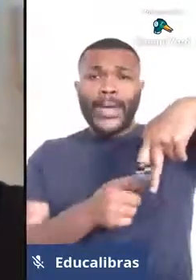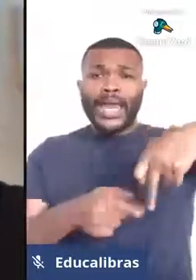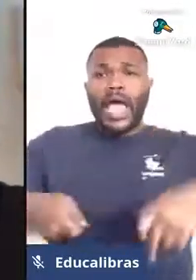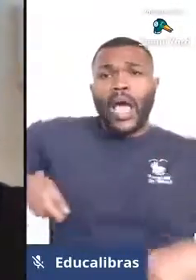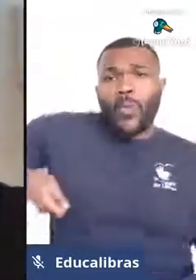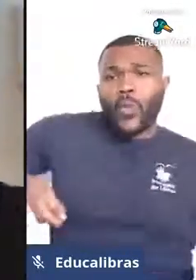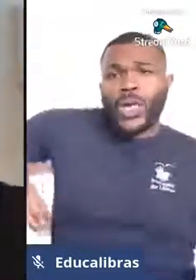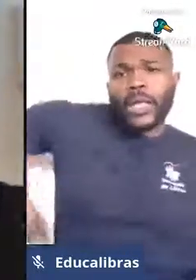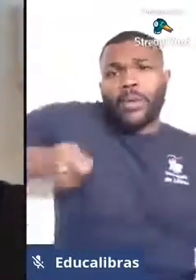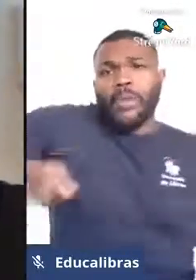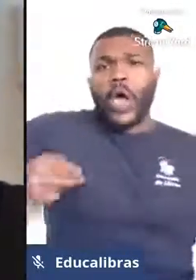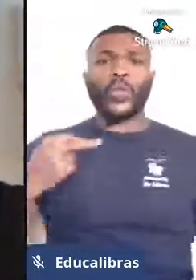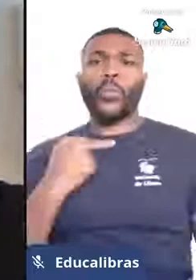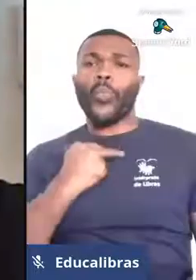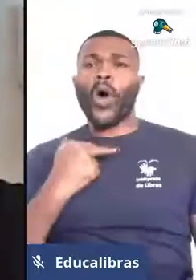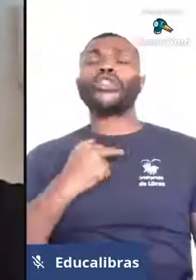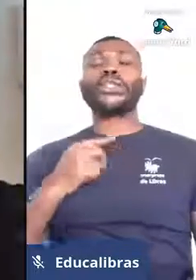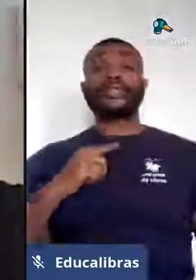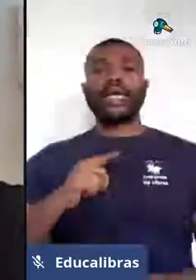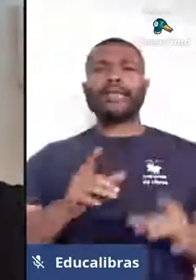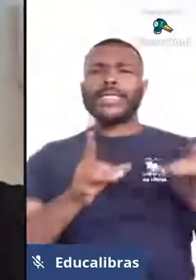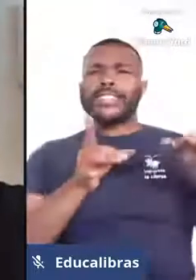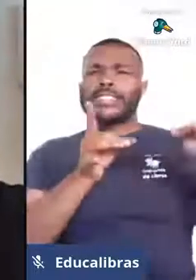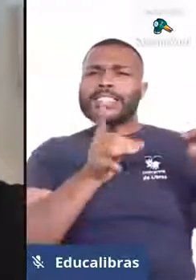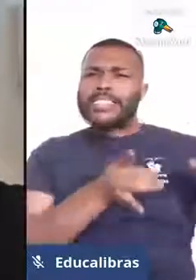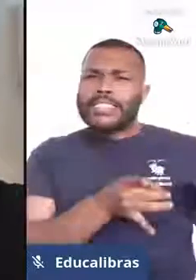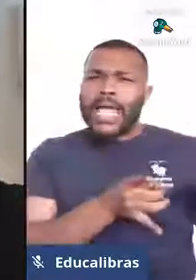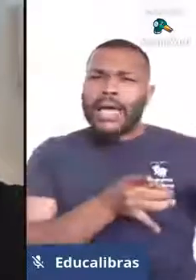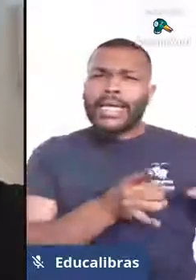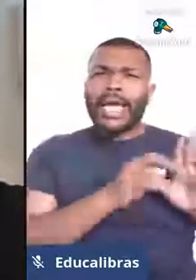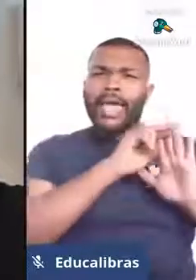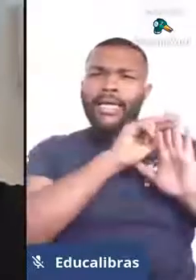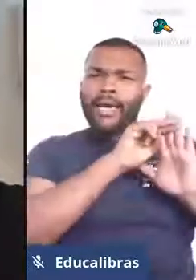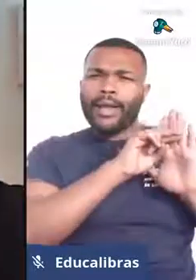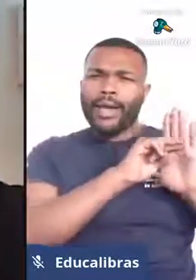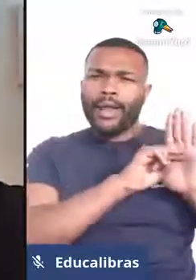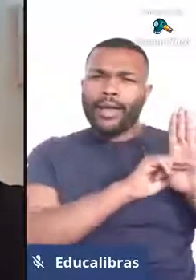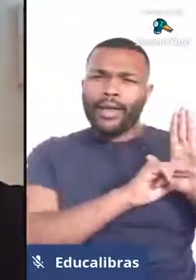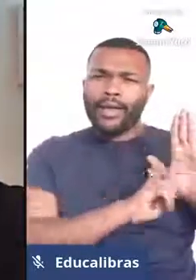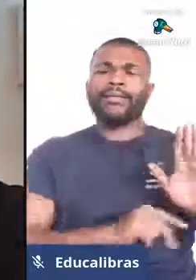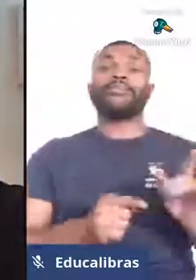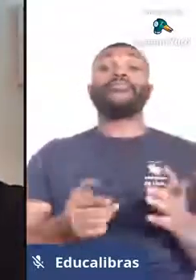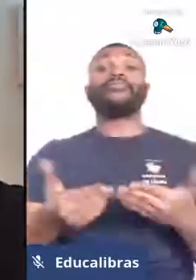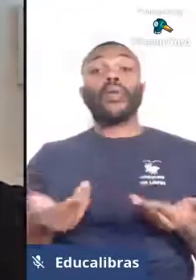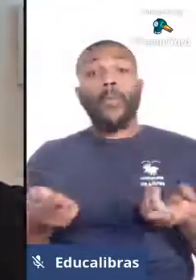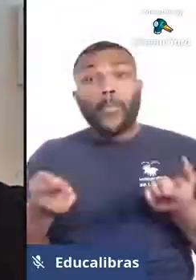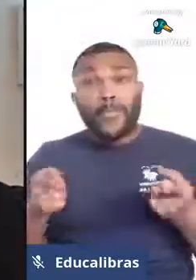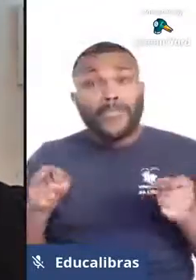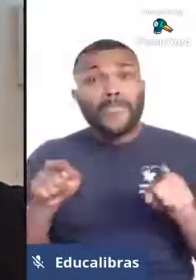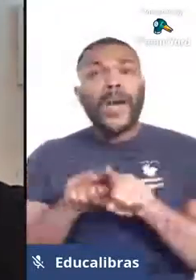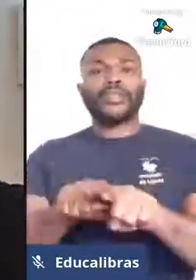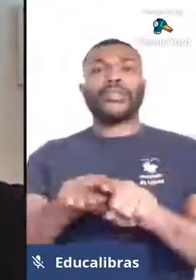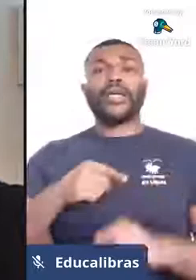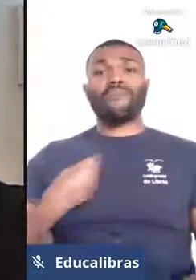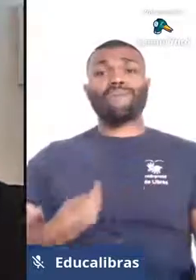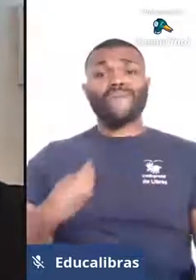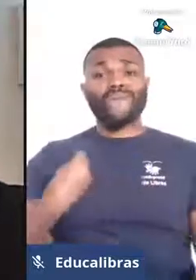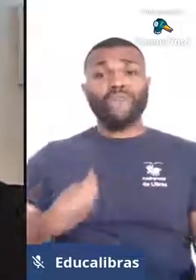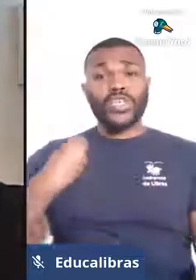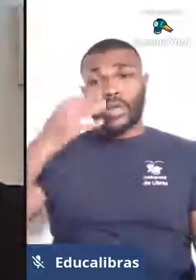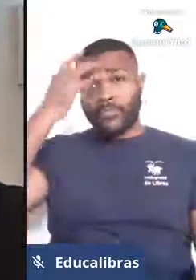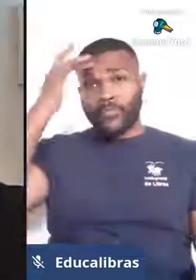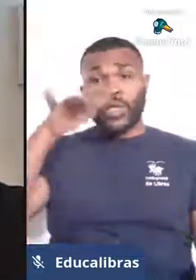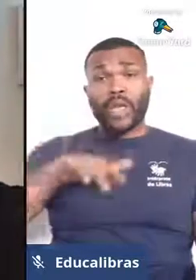muito técnico, né? Então, na verdade, essa parceria, além de ter mudado a vida das pessoas que se